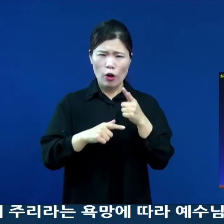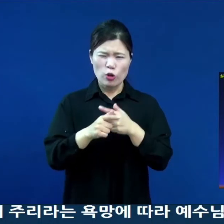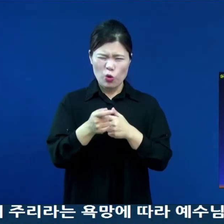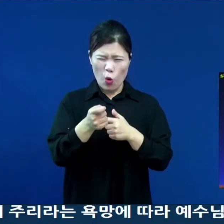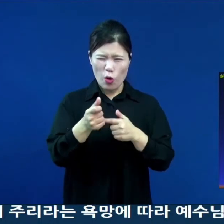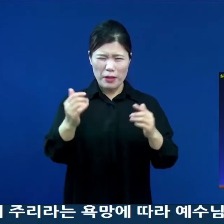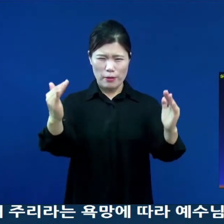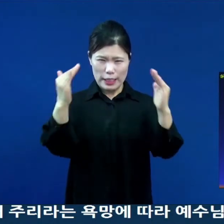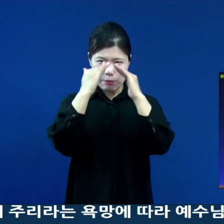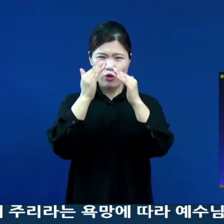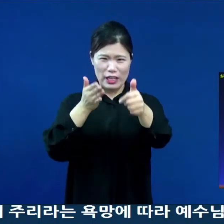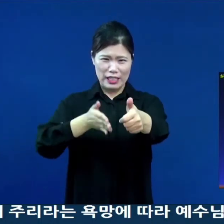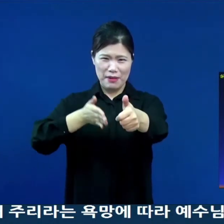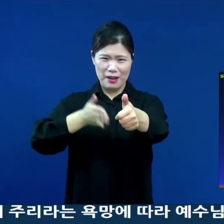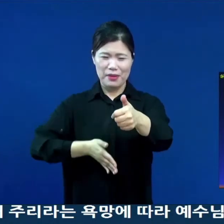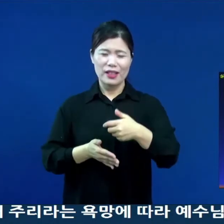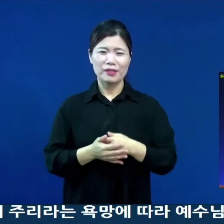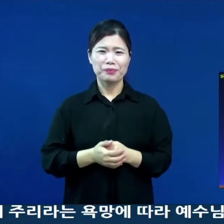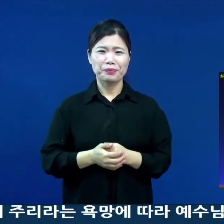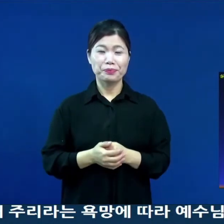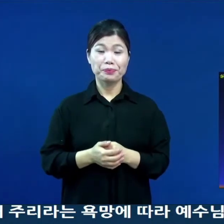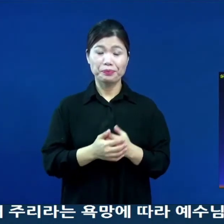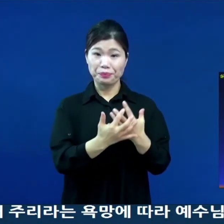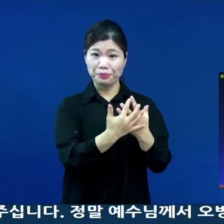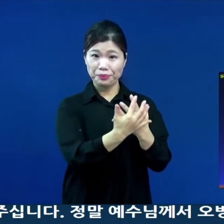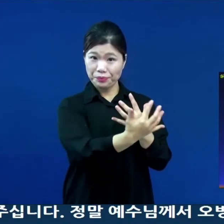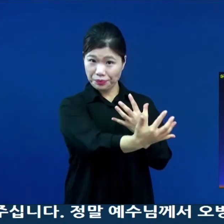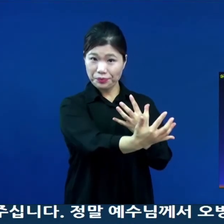보시기 바랍니다. 무리들이